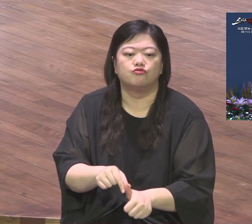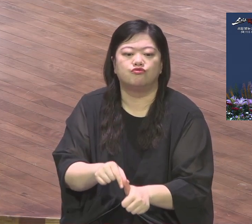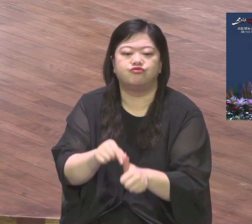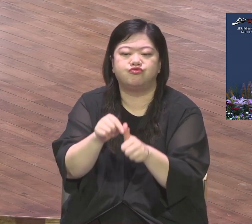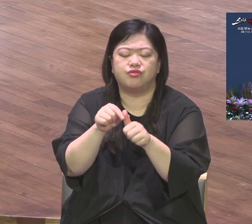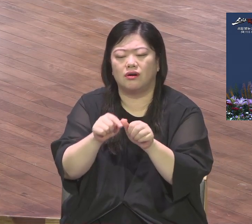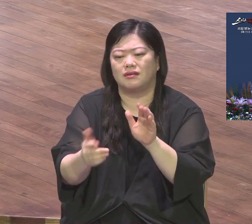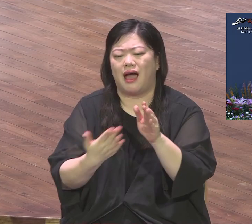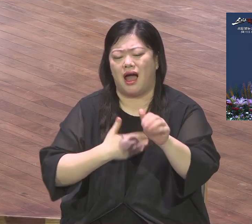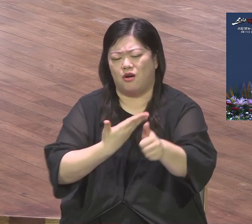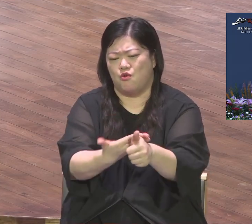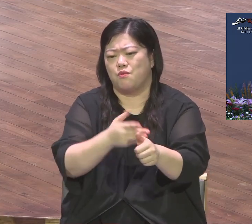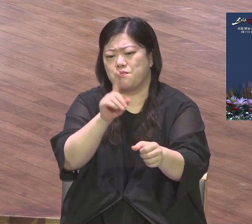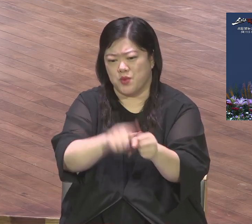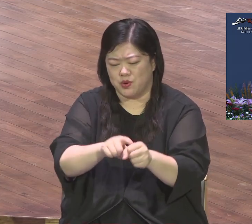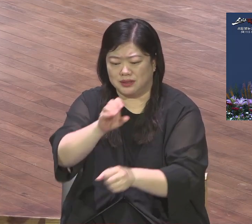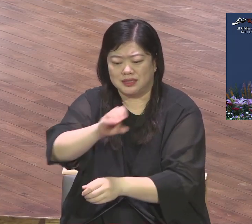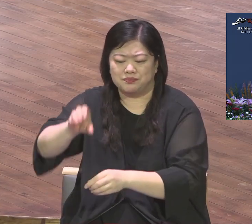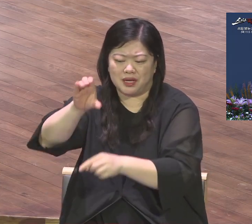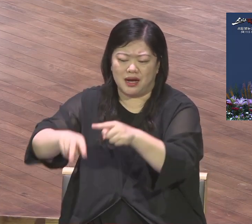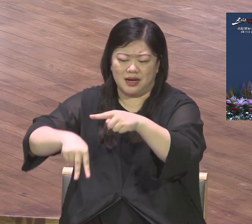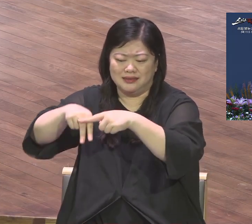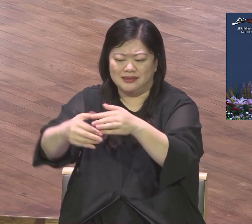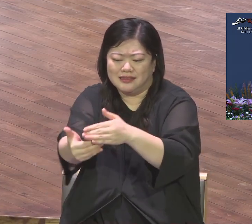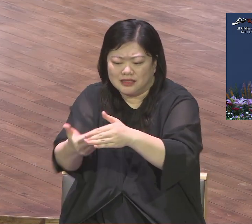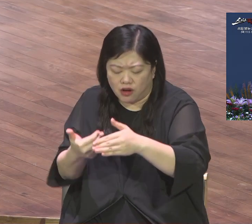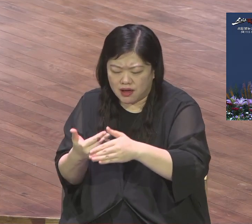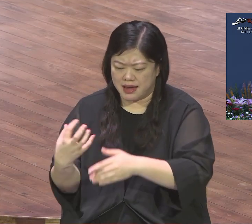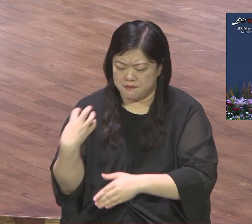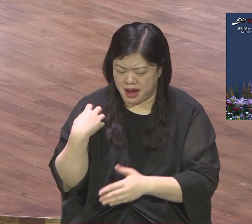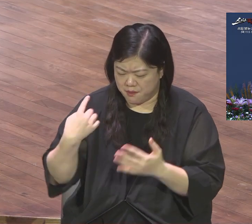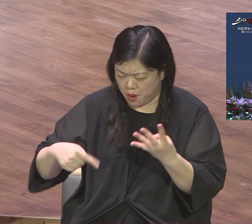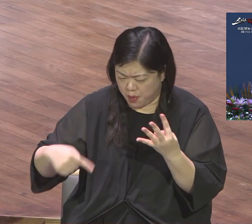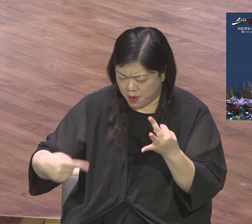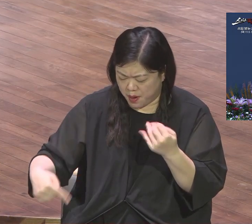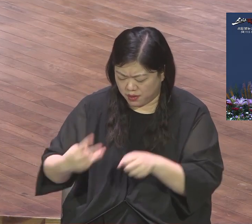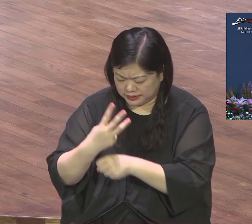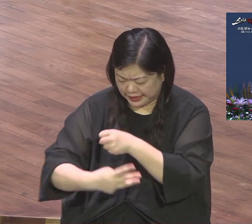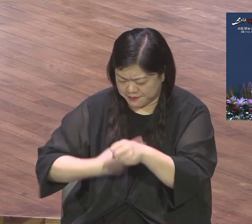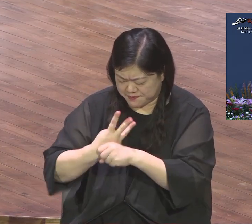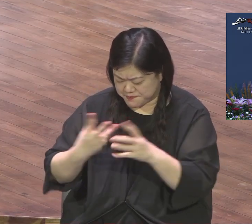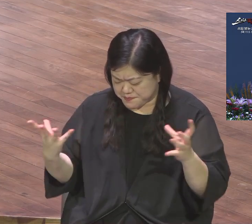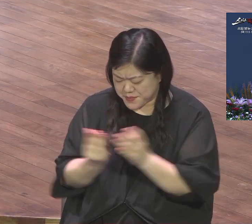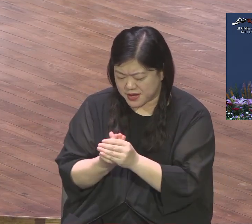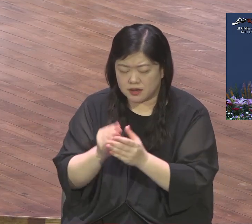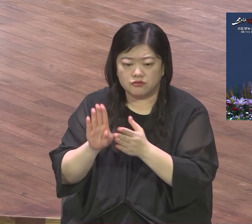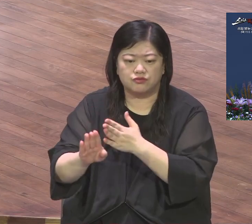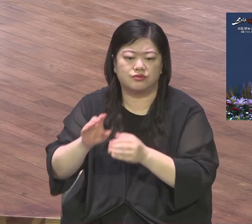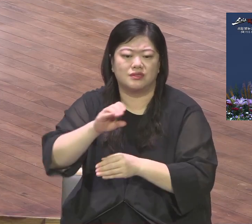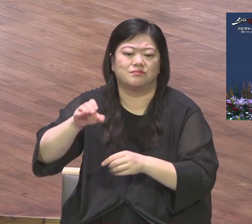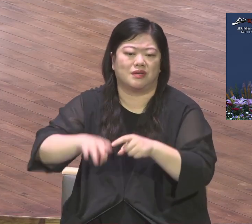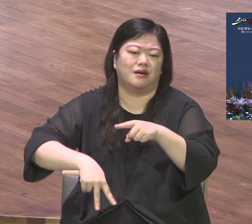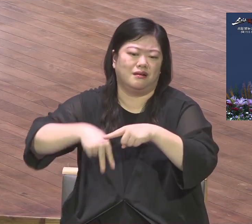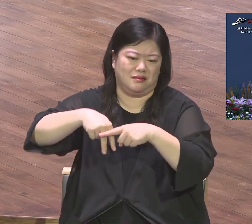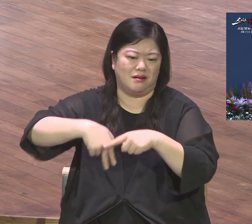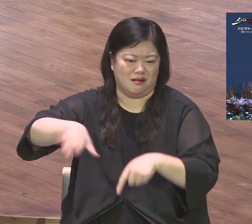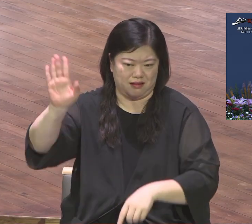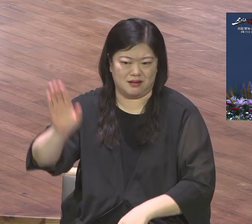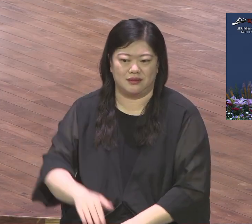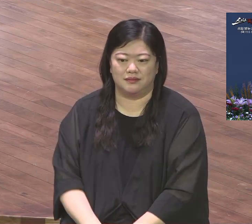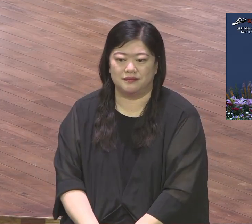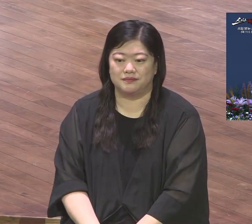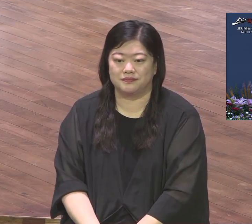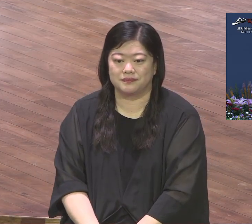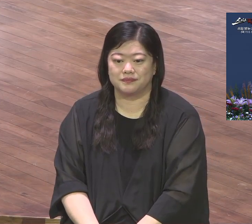미션을 수행하기 위한 거였어요. 자, 하나님의 이 정확한 시간표에 따라서 실제로 쓰임을 받는